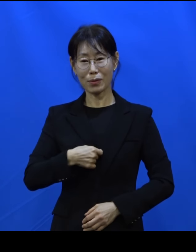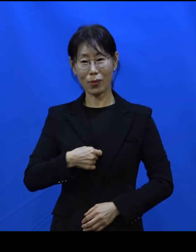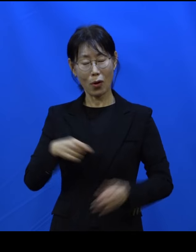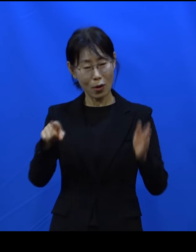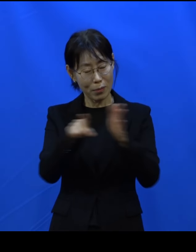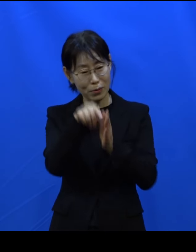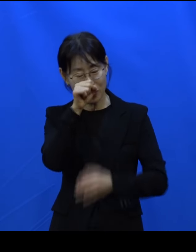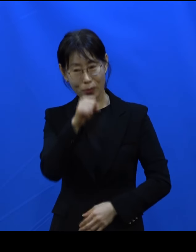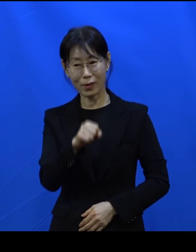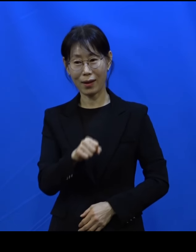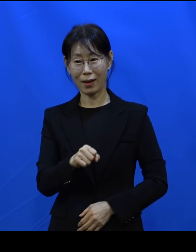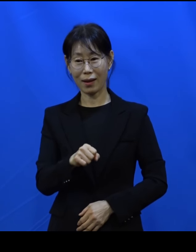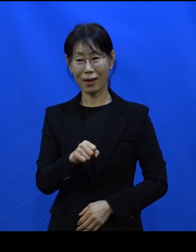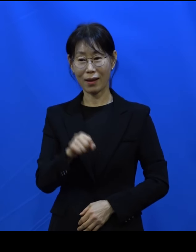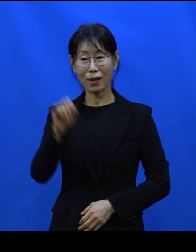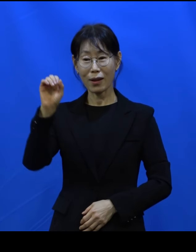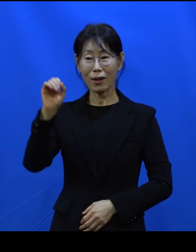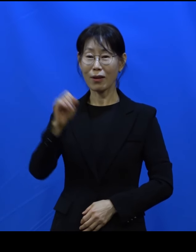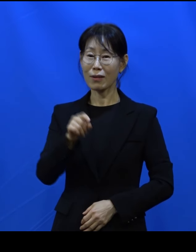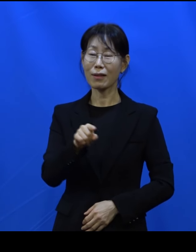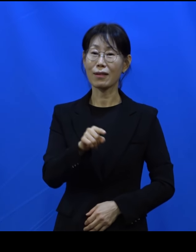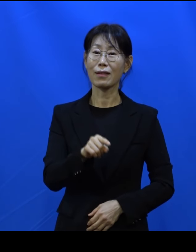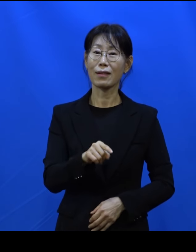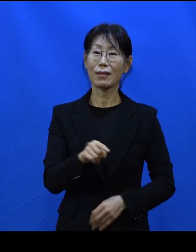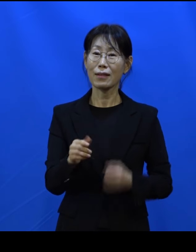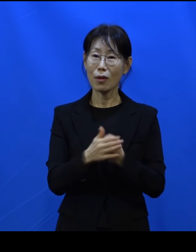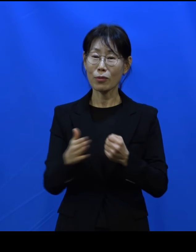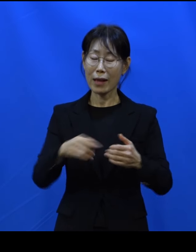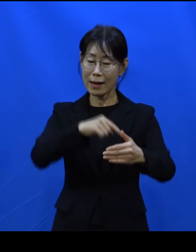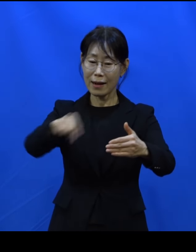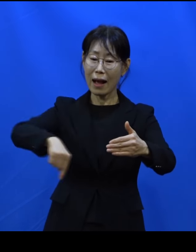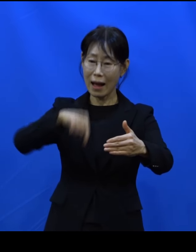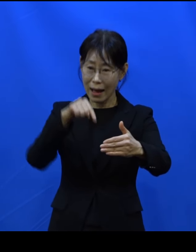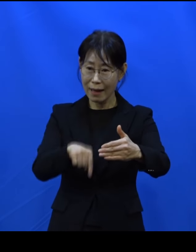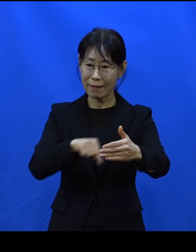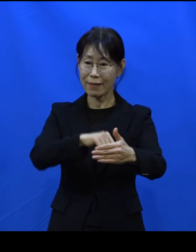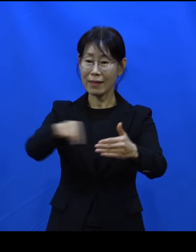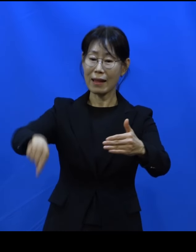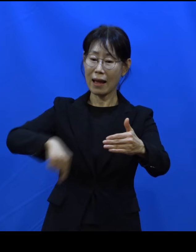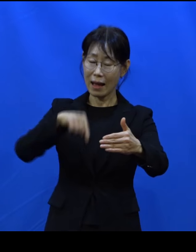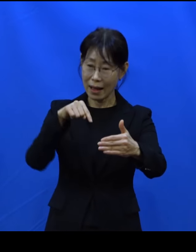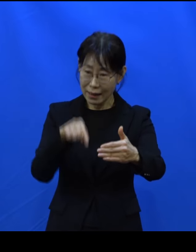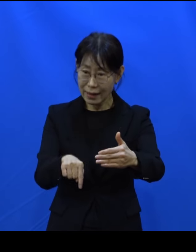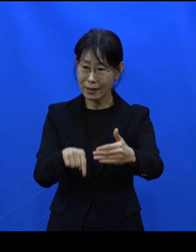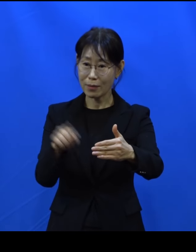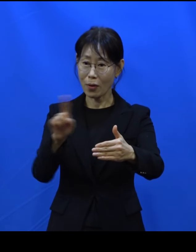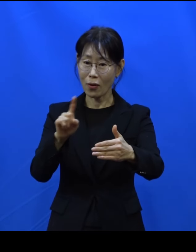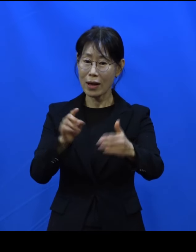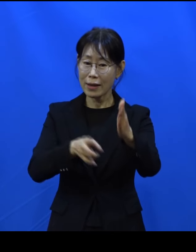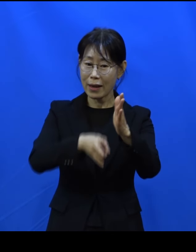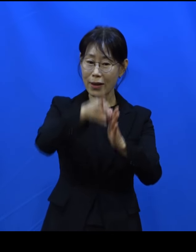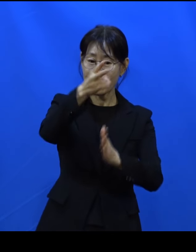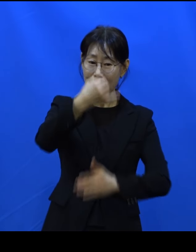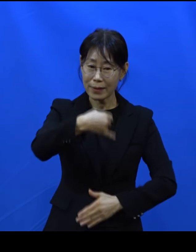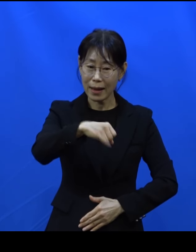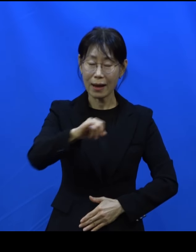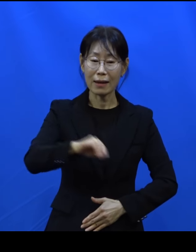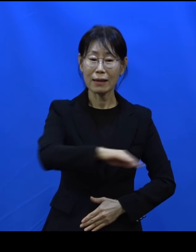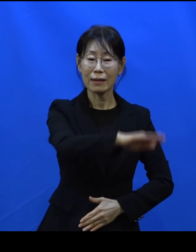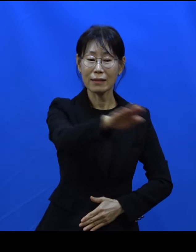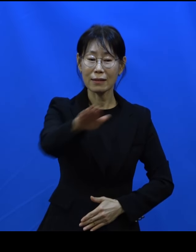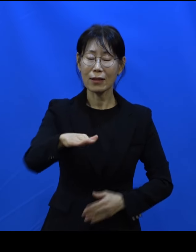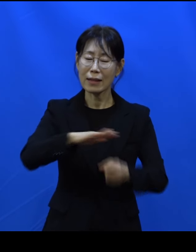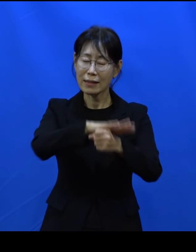여러분, 오늘 얘기했어요. 안으로 이 부분이 굉장히, 그 안에는 예루살렘 딸들의 사랑이 엮여져 있구나.